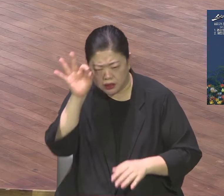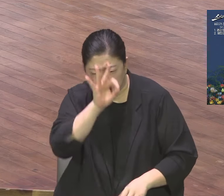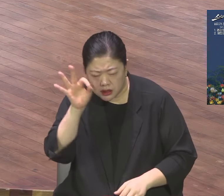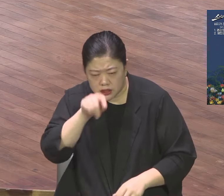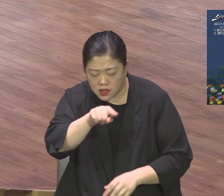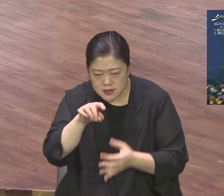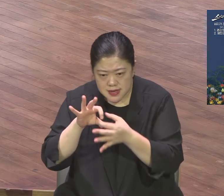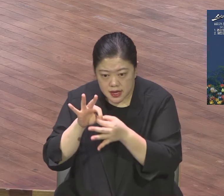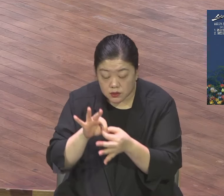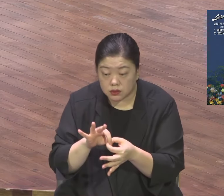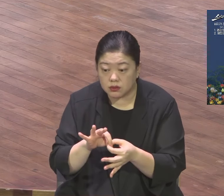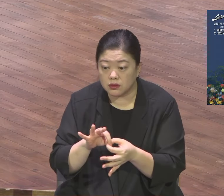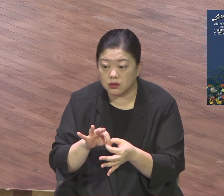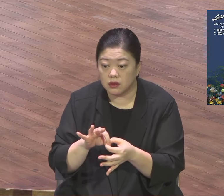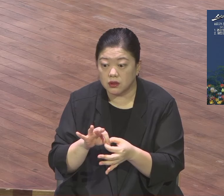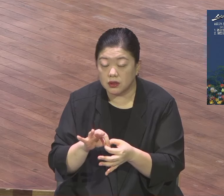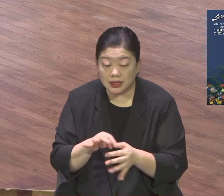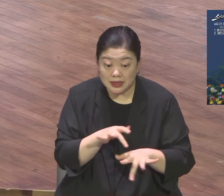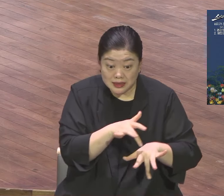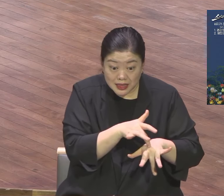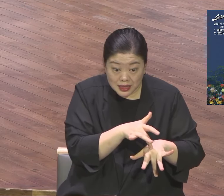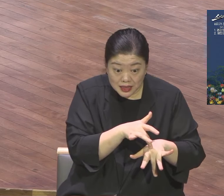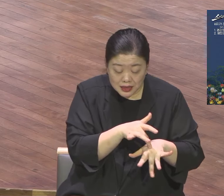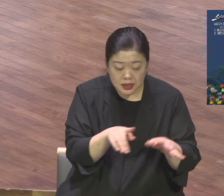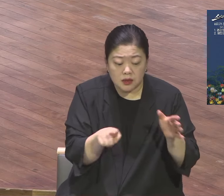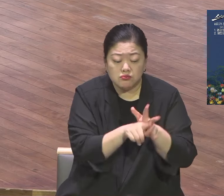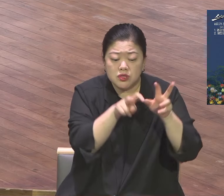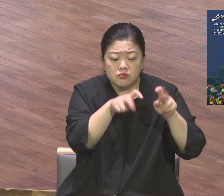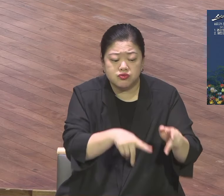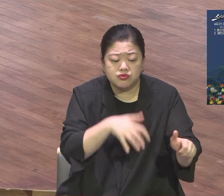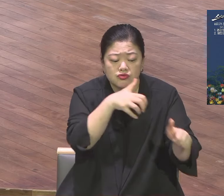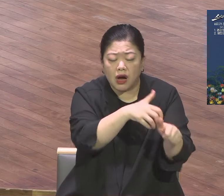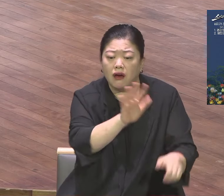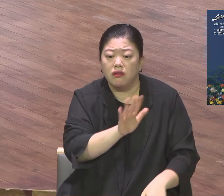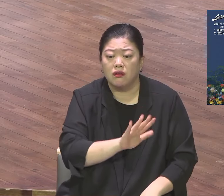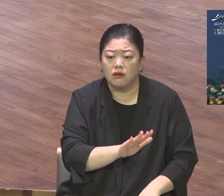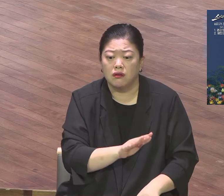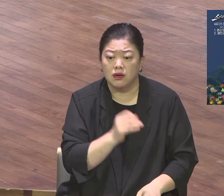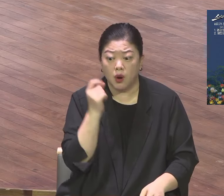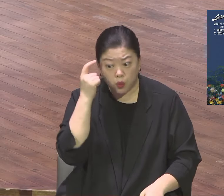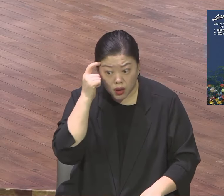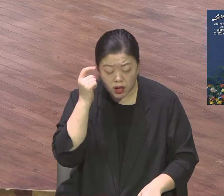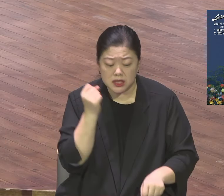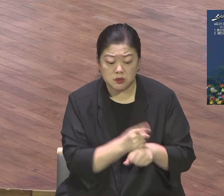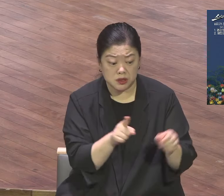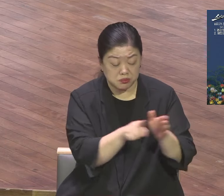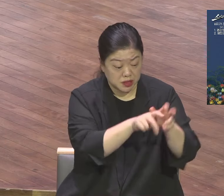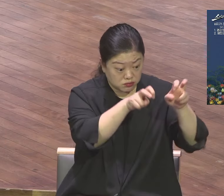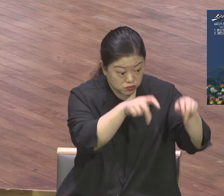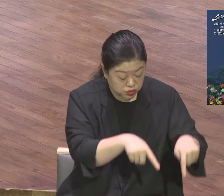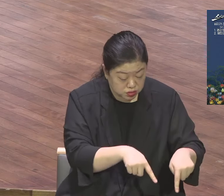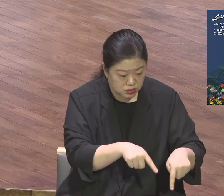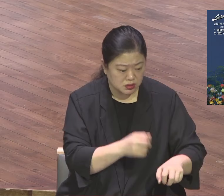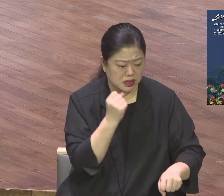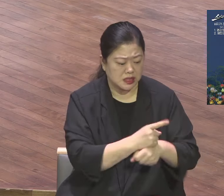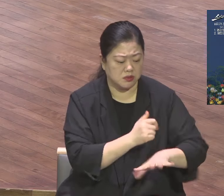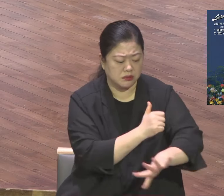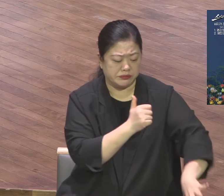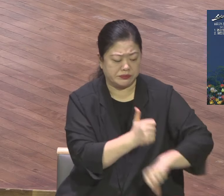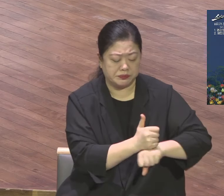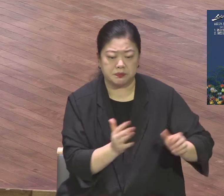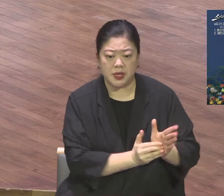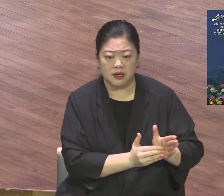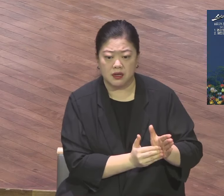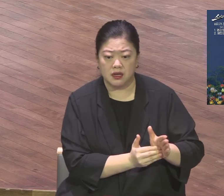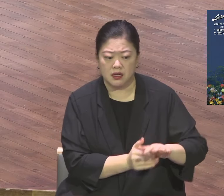불신자를 보고 말합니까? 아, 불신자를 왜 삼킵니까? 이미 다 지 자식인데. 예수 믿는 사람 중에서 믿음